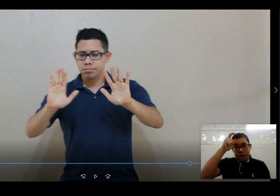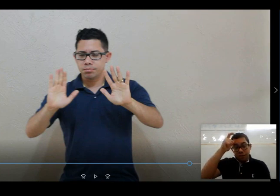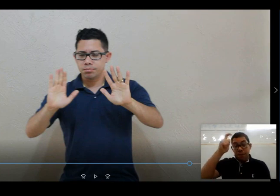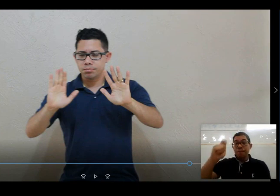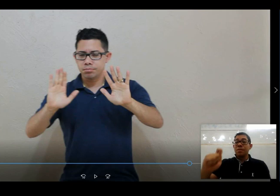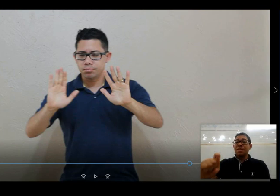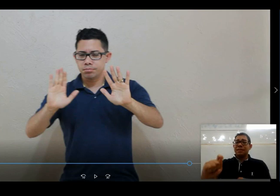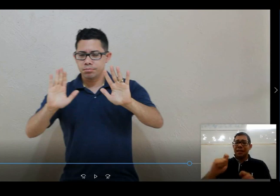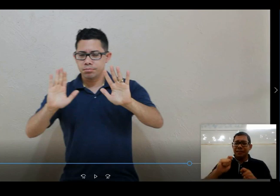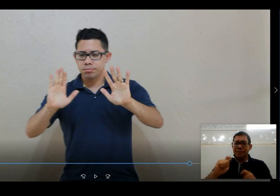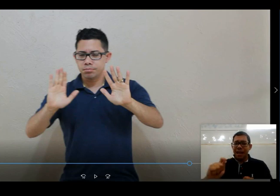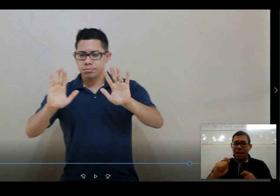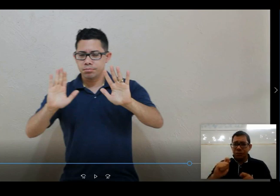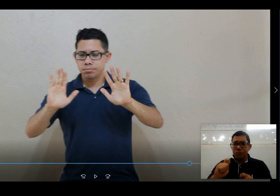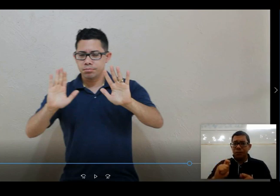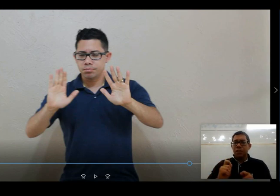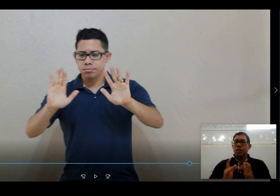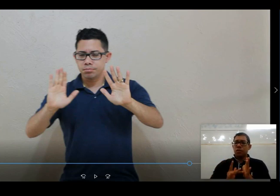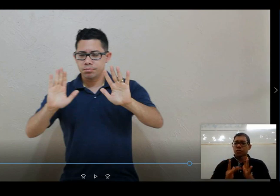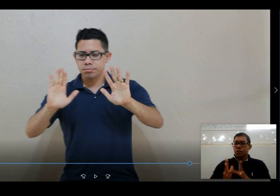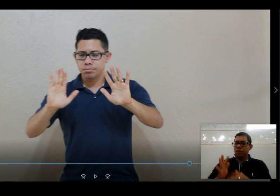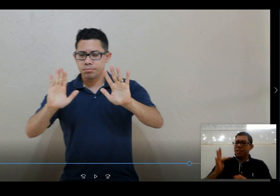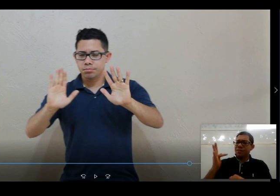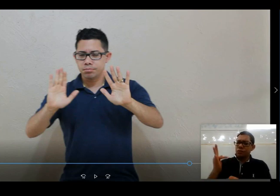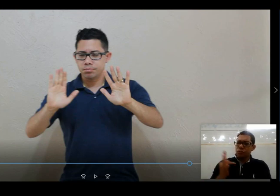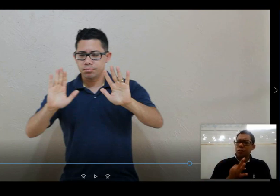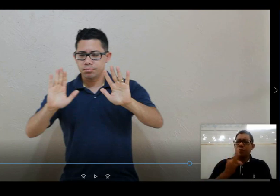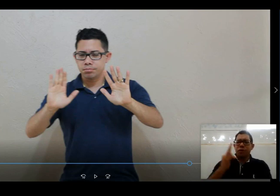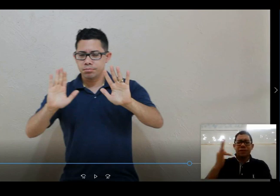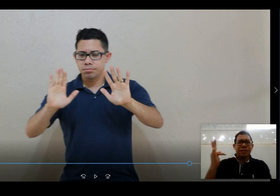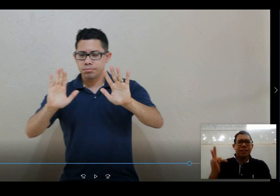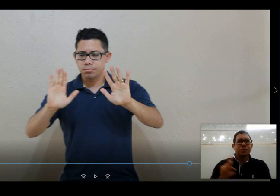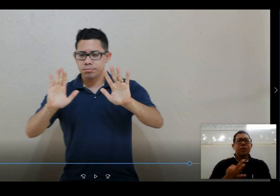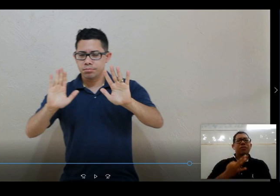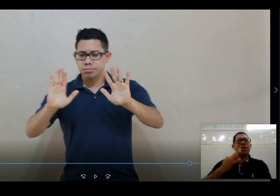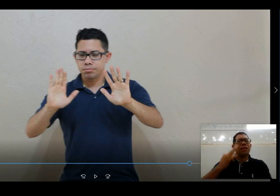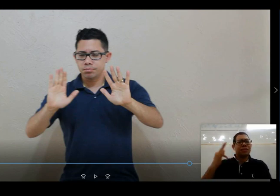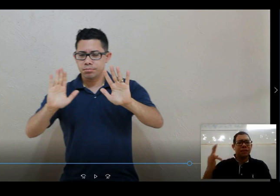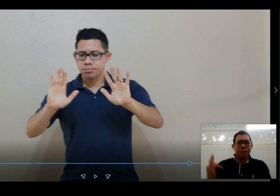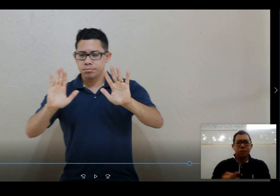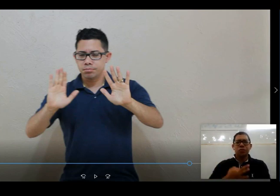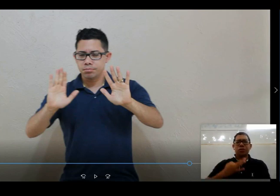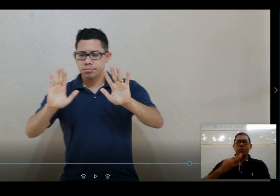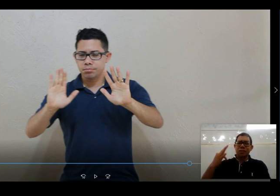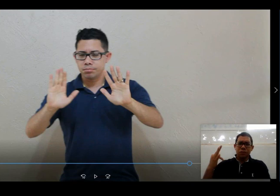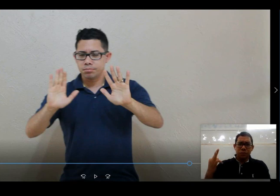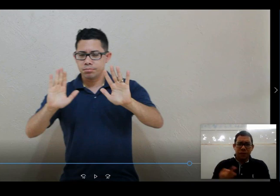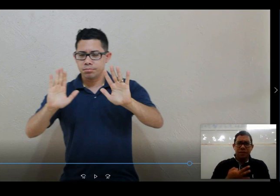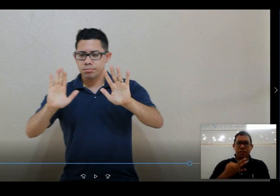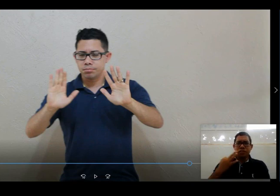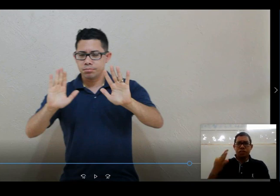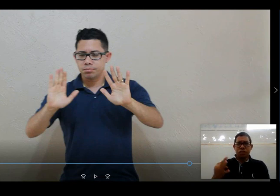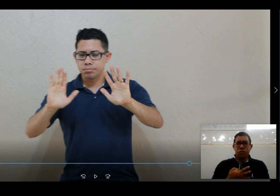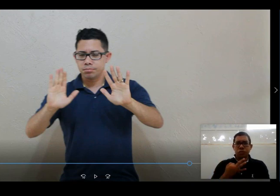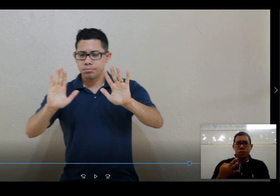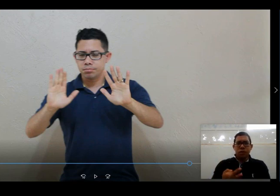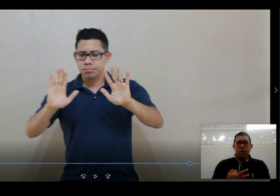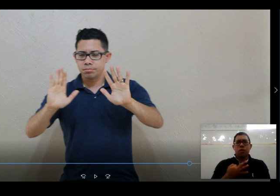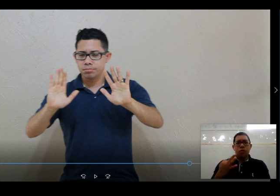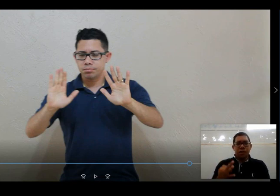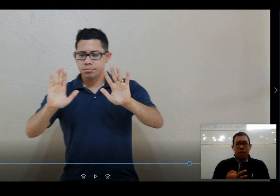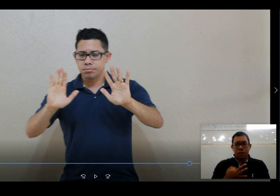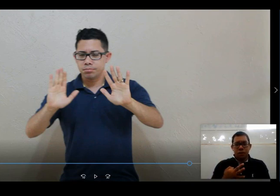pelo diabo, tentado. Então, Jesus estava suportando, enfrentando, lutando,